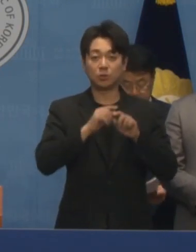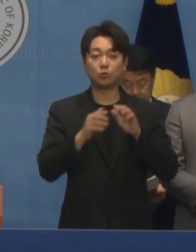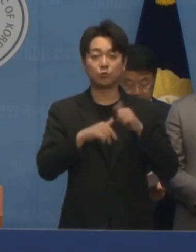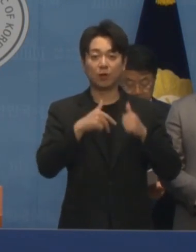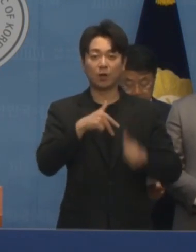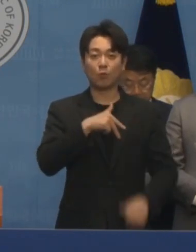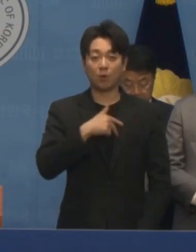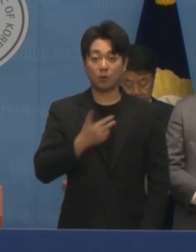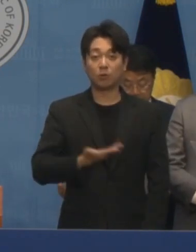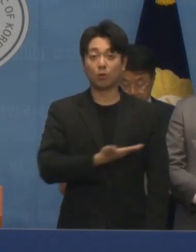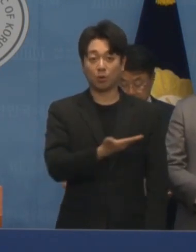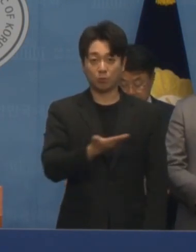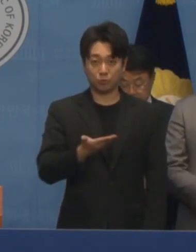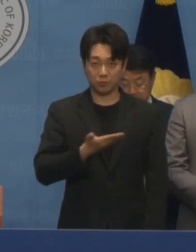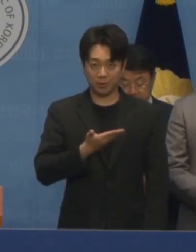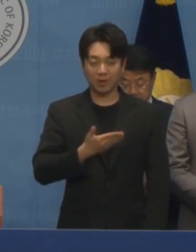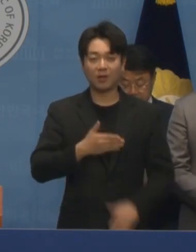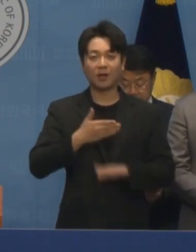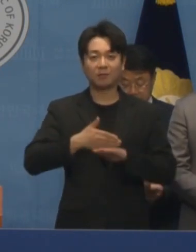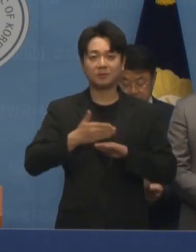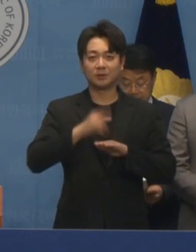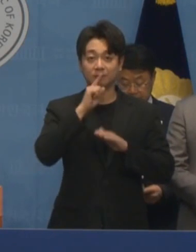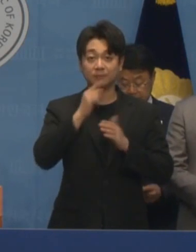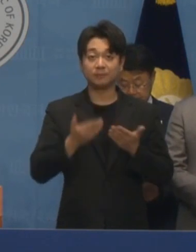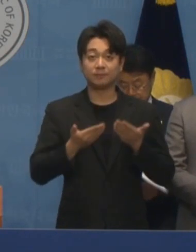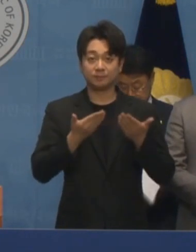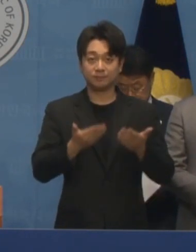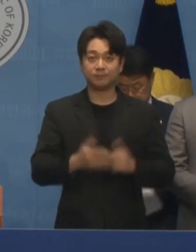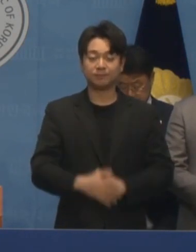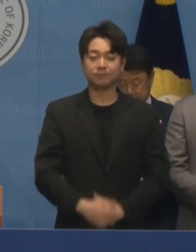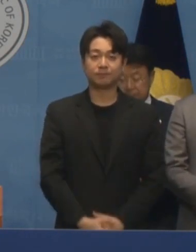국회의원단 여러분께 감사드립니다.